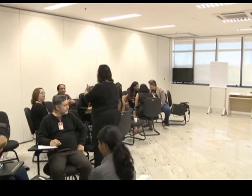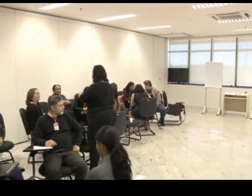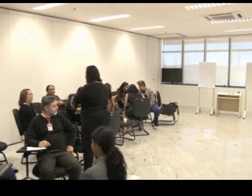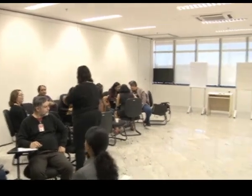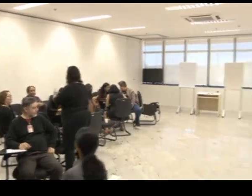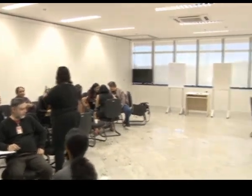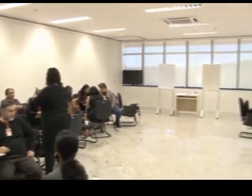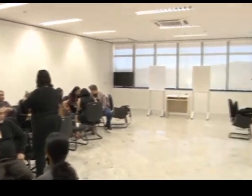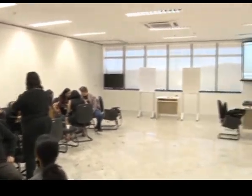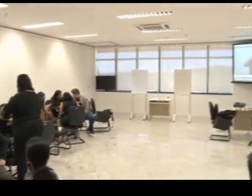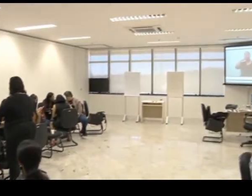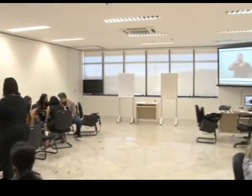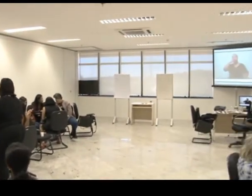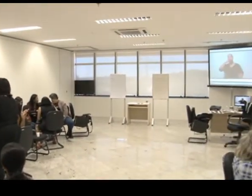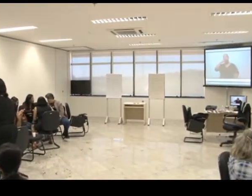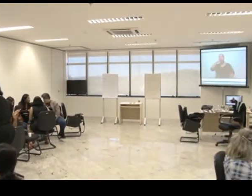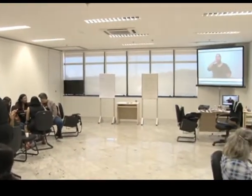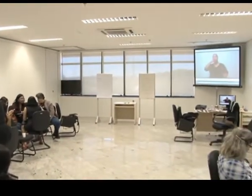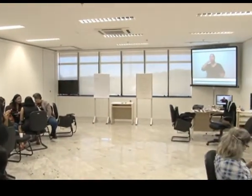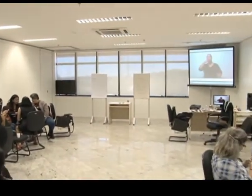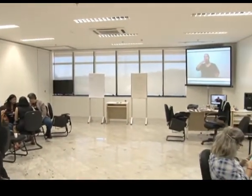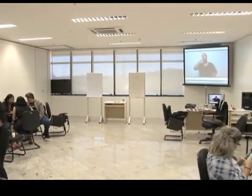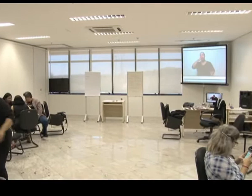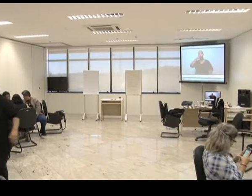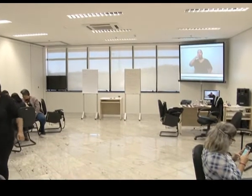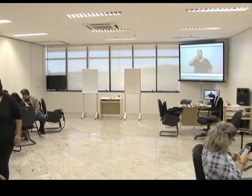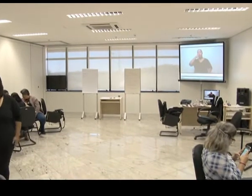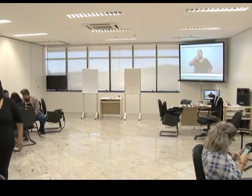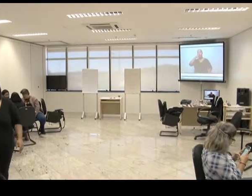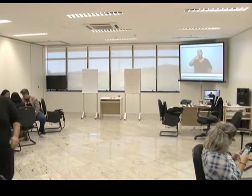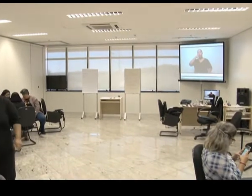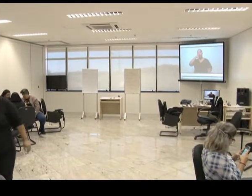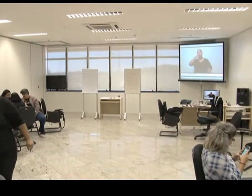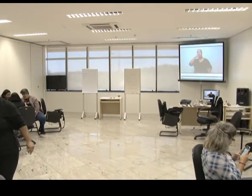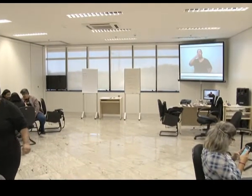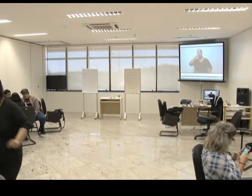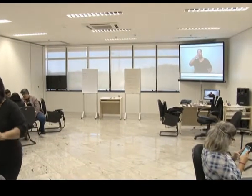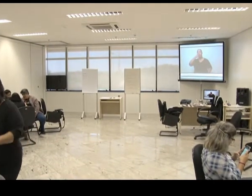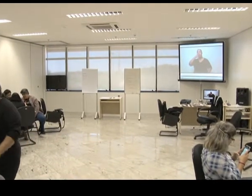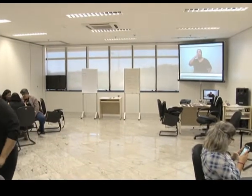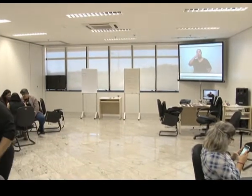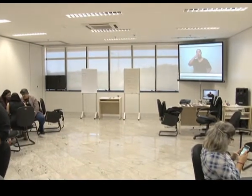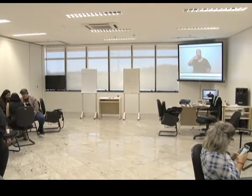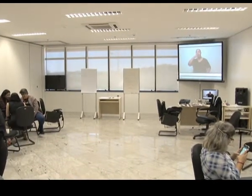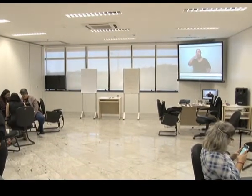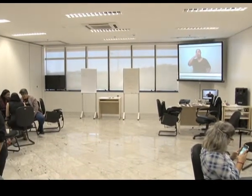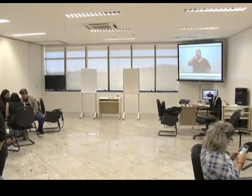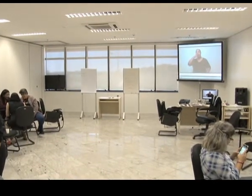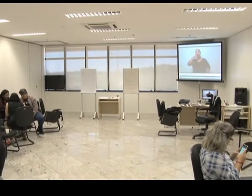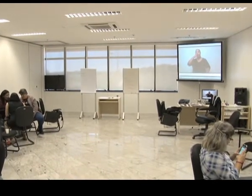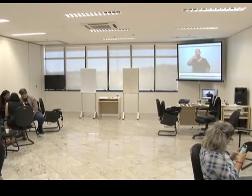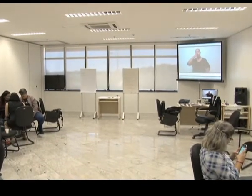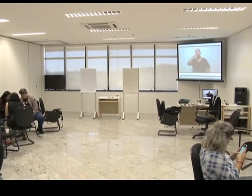Gama. Entendeu? Vai ser todo mundo ou vai ser uma pessoa? Aí, na hora H, a gente vai descobrir. Tá